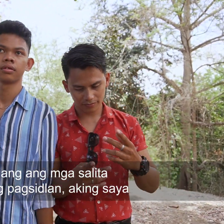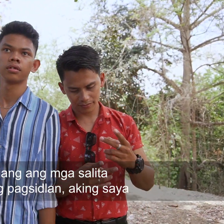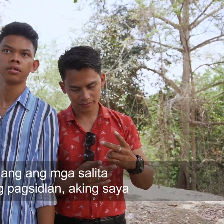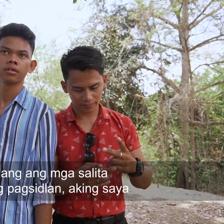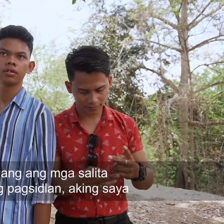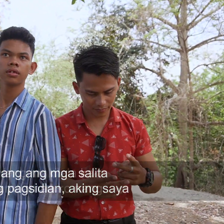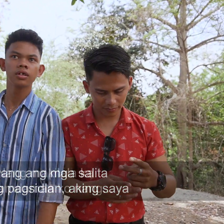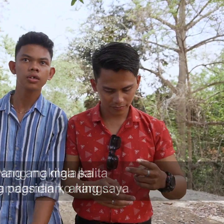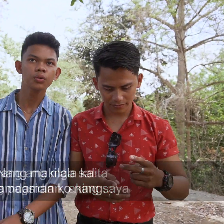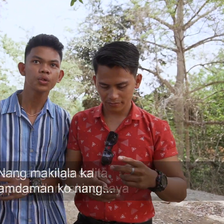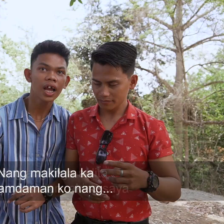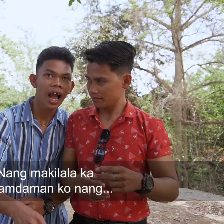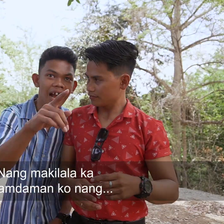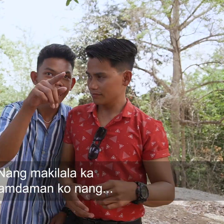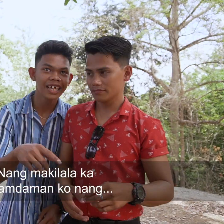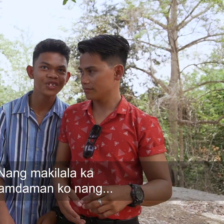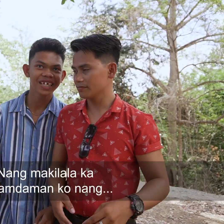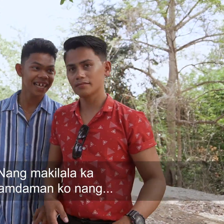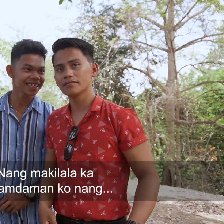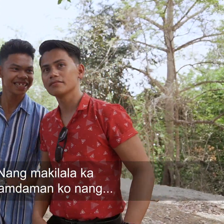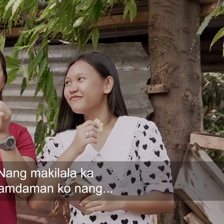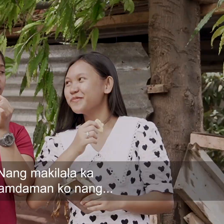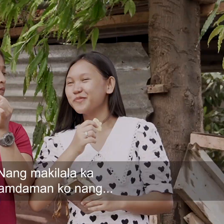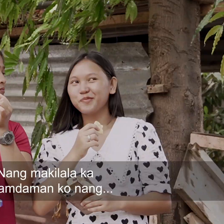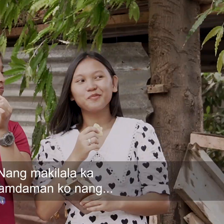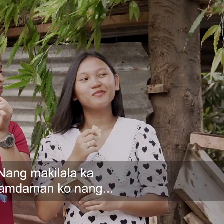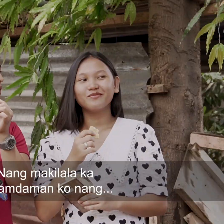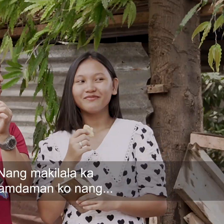saya. Nang makilala ka,